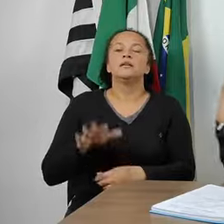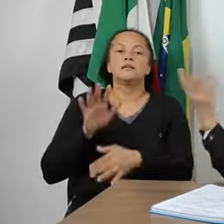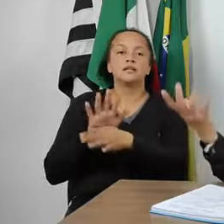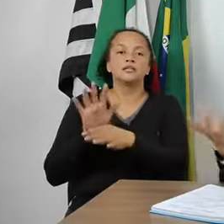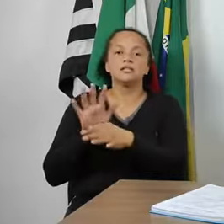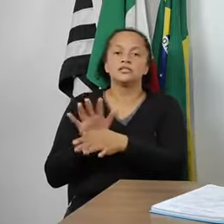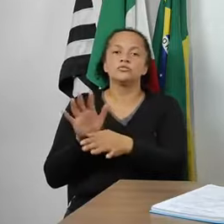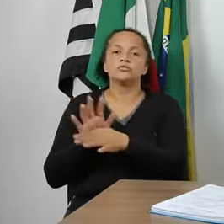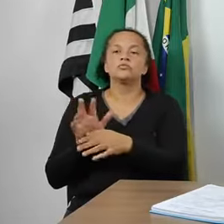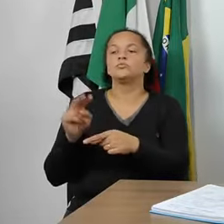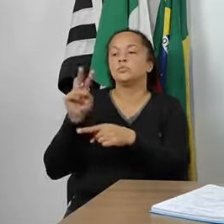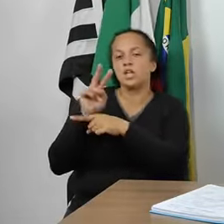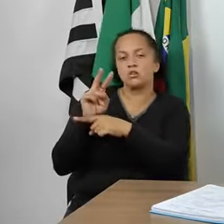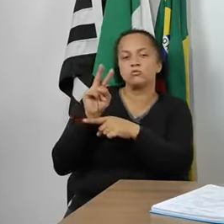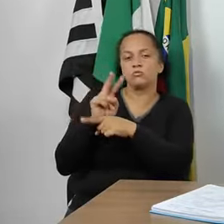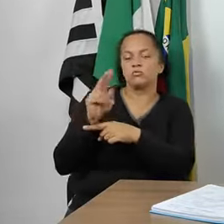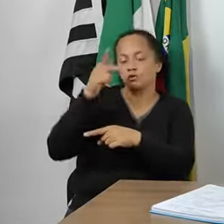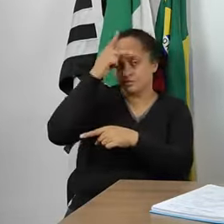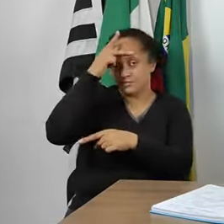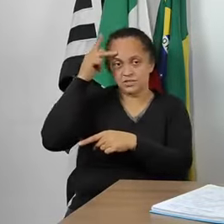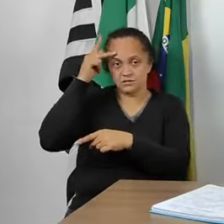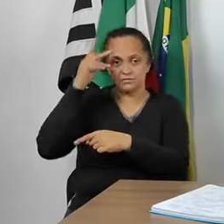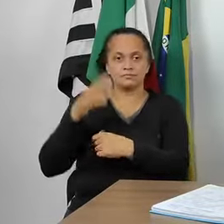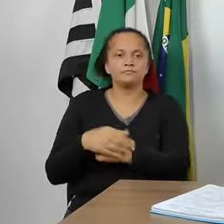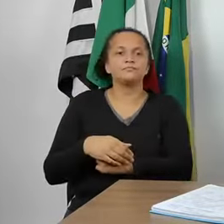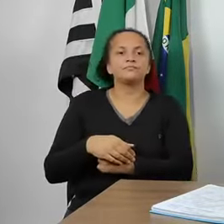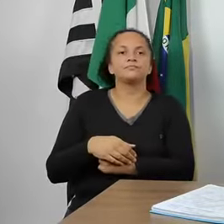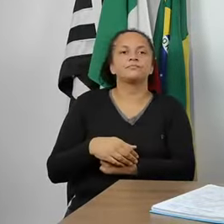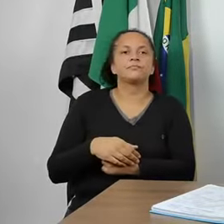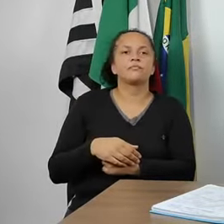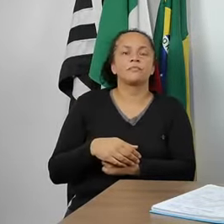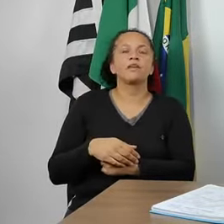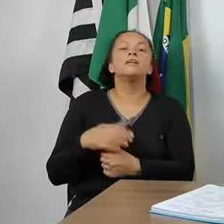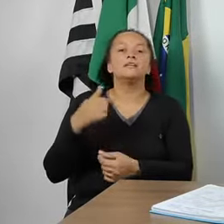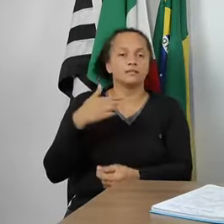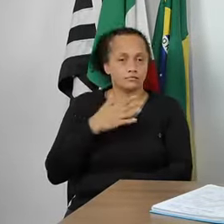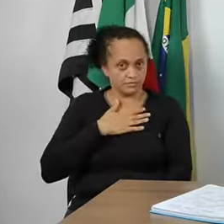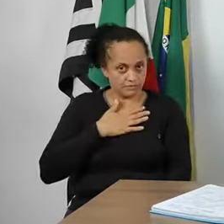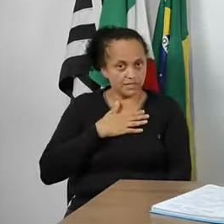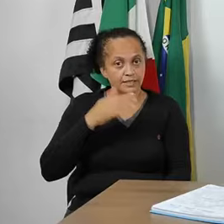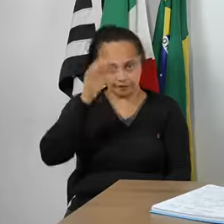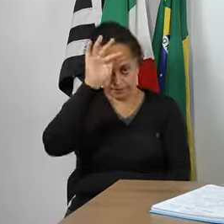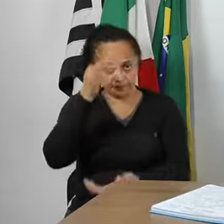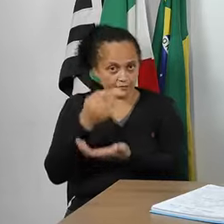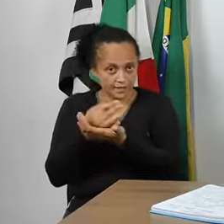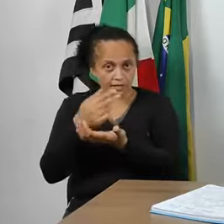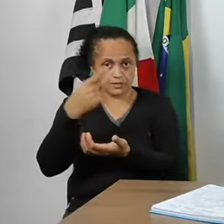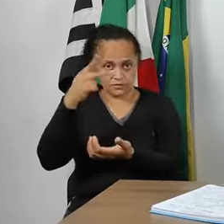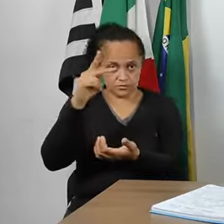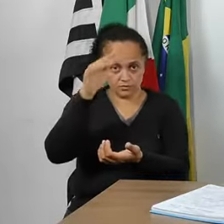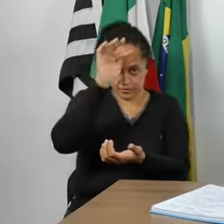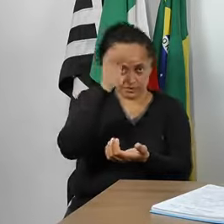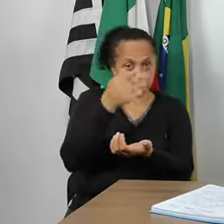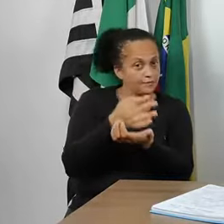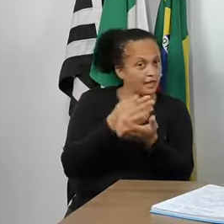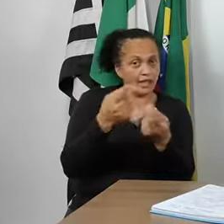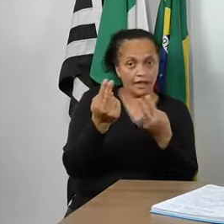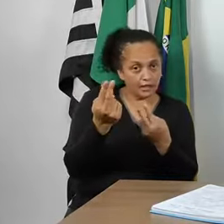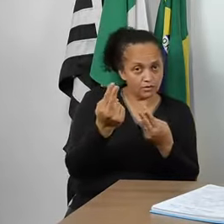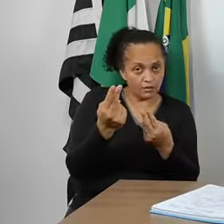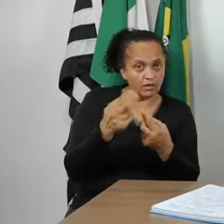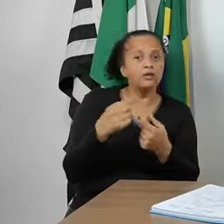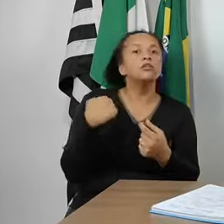dela, protege as pessoas que estão à volta. Então assim é a minha fé e a sua fé. Nós temos fé. O que